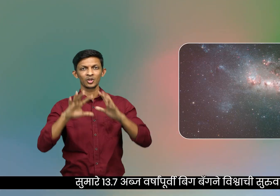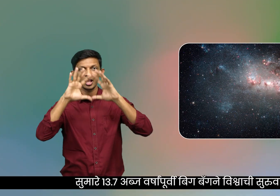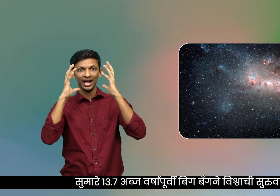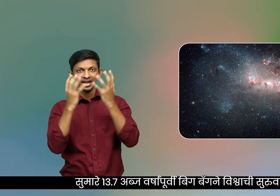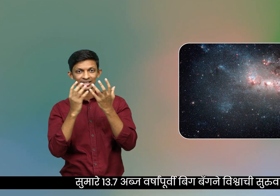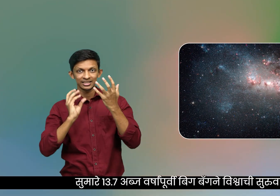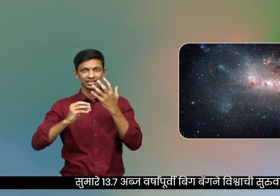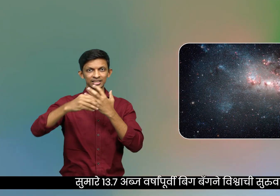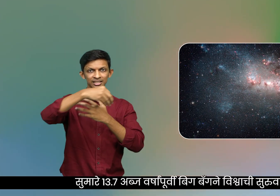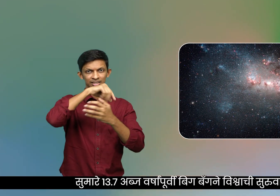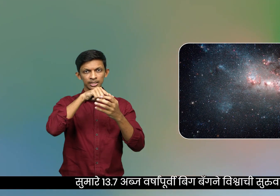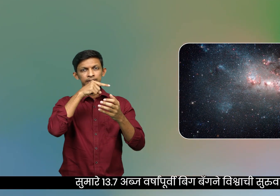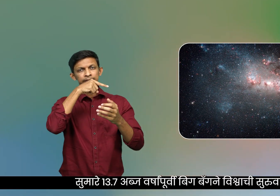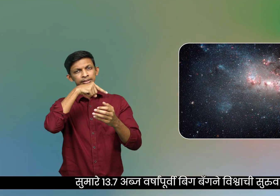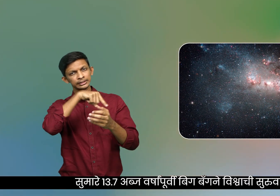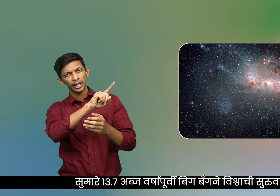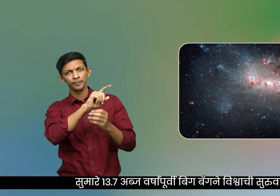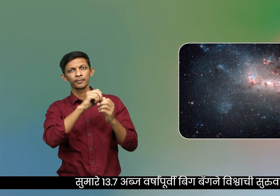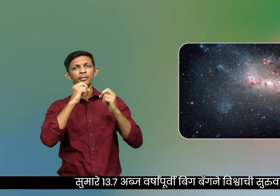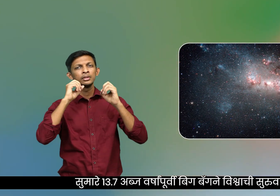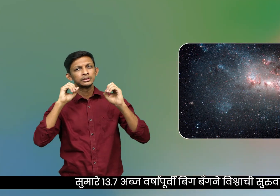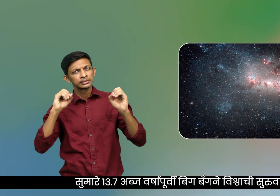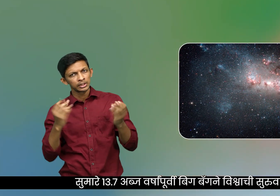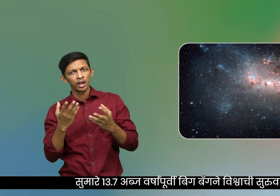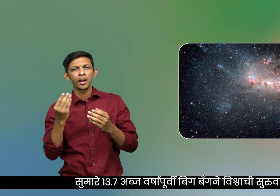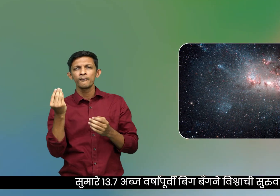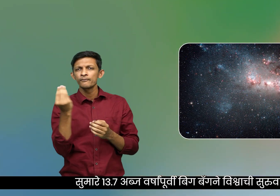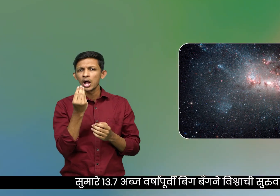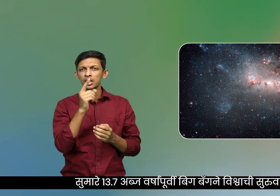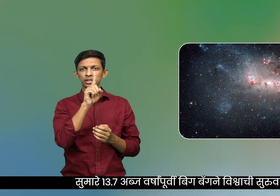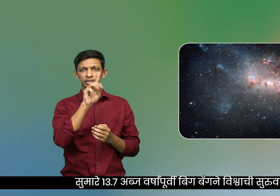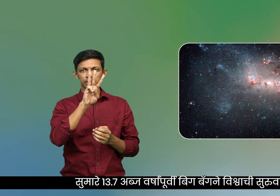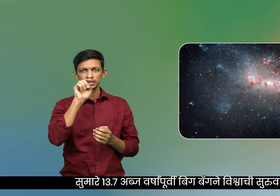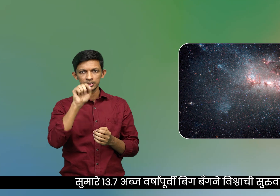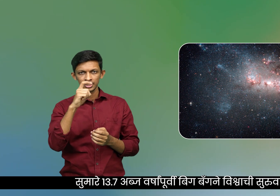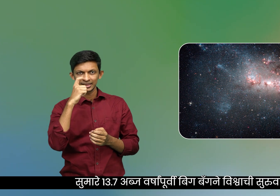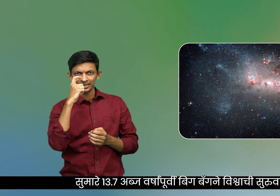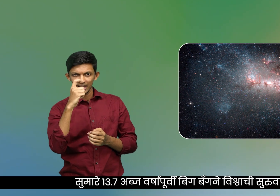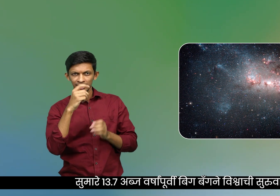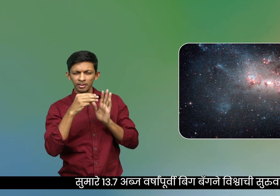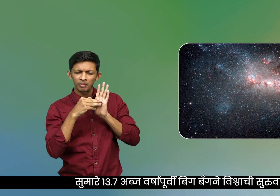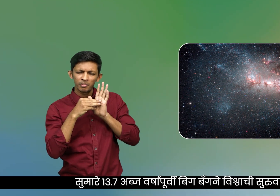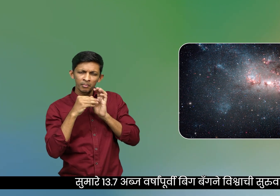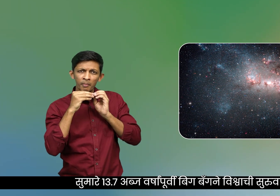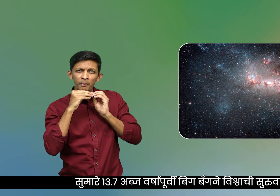सुमारे 13.7 मिलियन अब्ज वर्षपूर्वी बिग बँगने विश्वाची सुरुवात झाली.